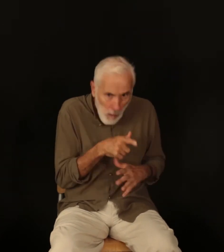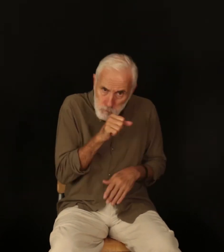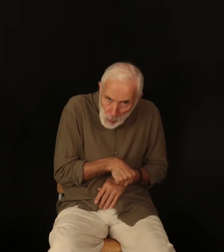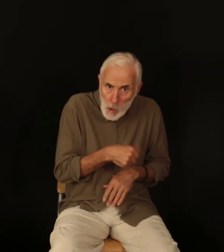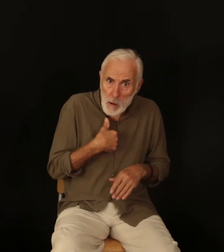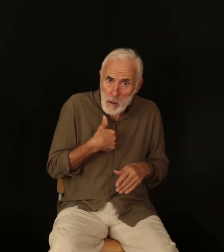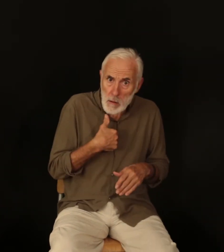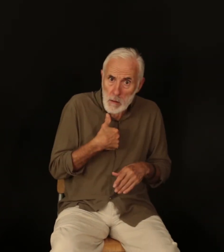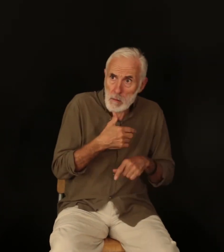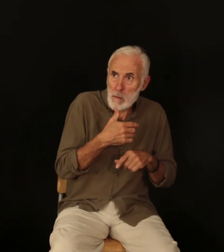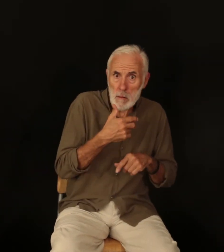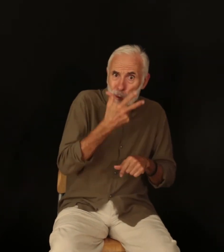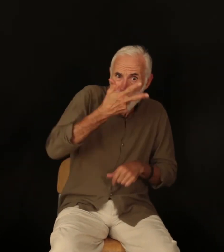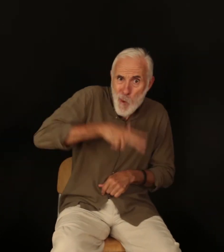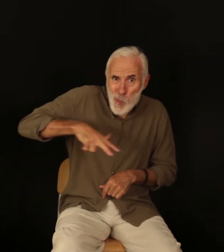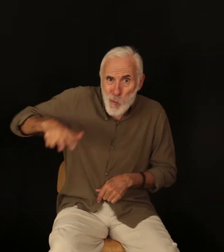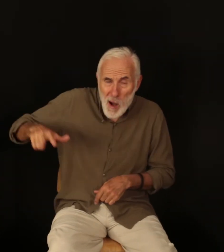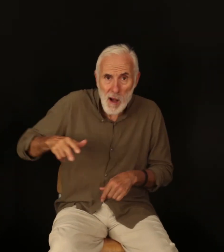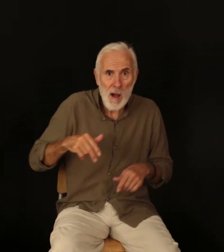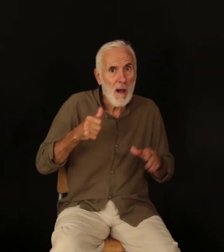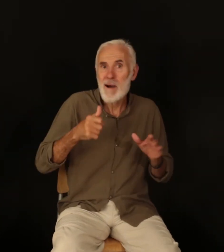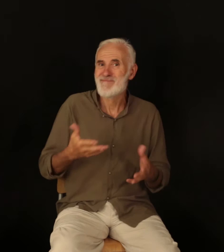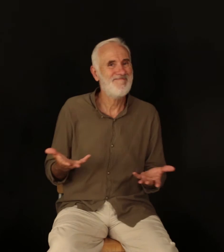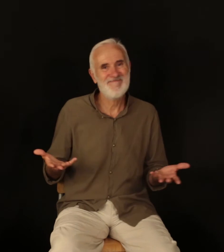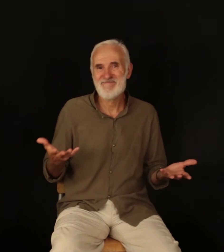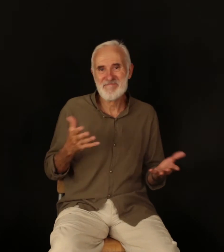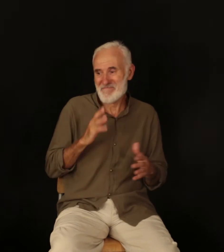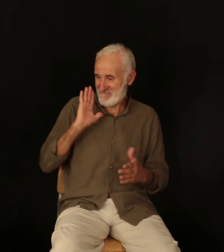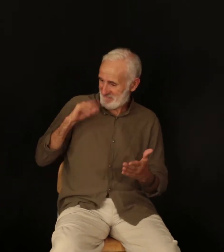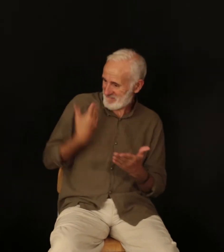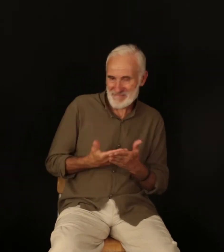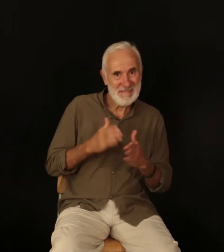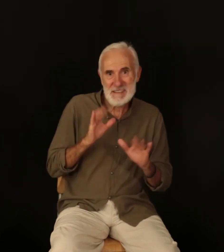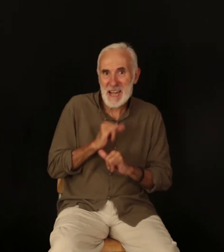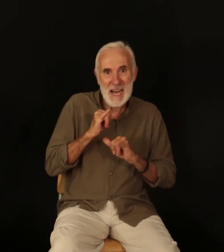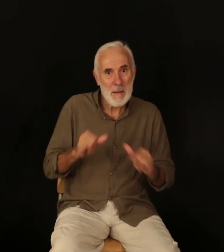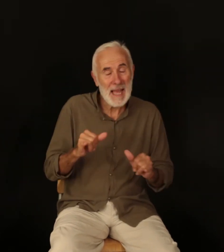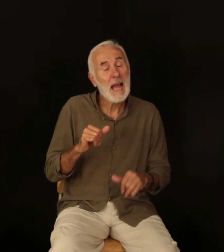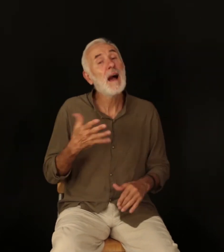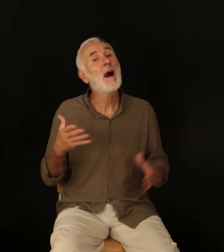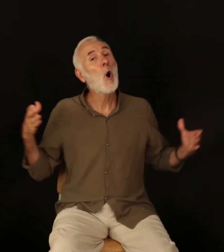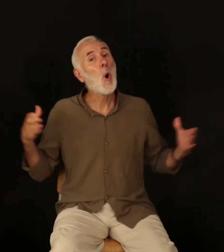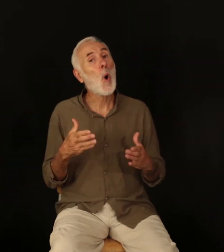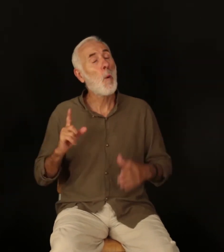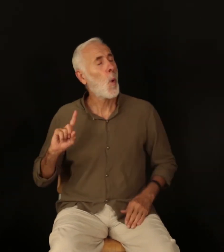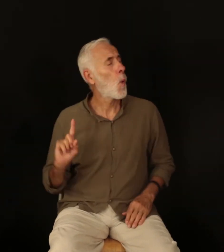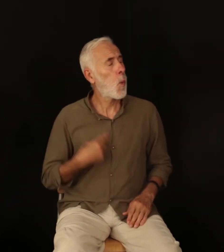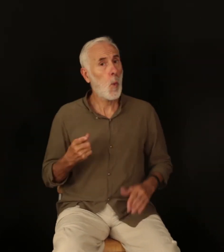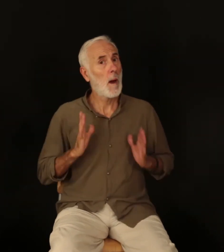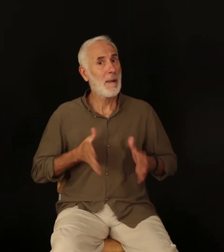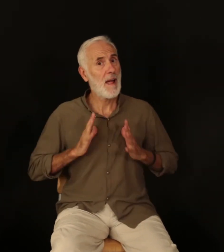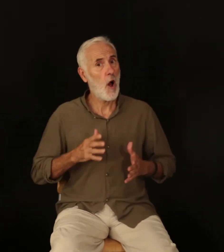que tous les membres du collectif sont bénévoles, personne n'est payé à Jeff Clack pour faire ce travail, tout comme nous